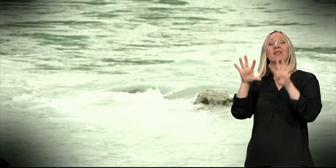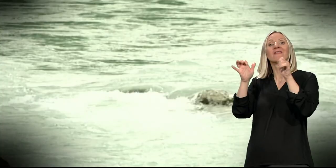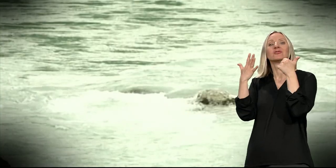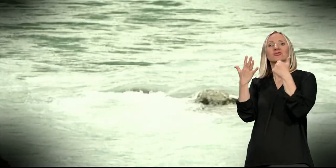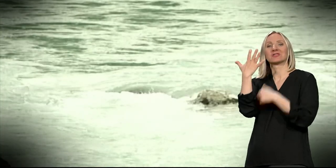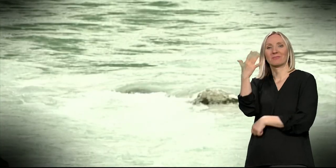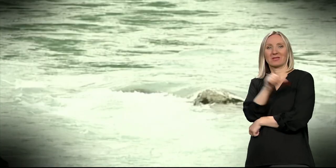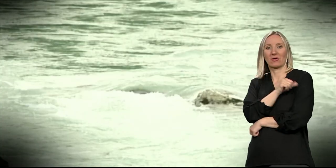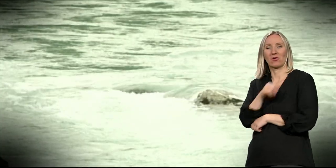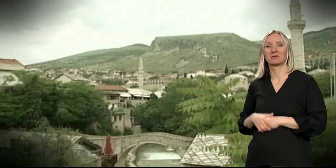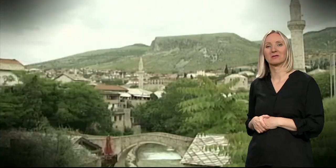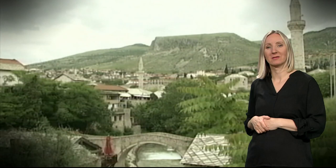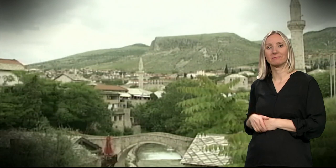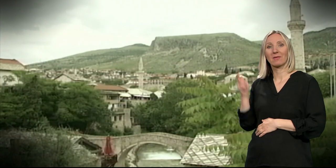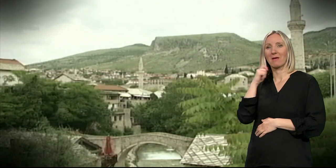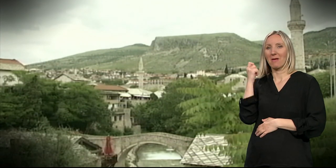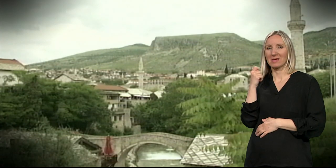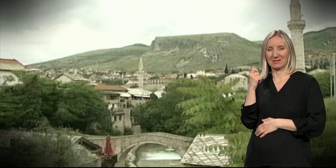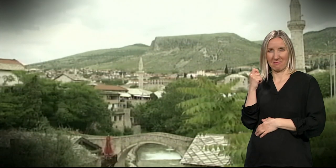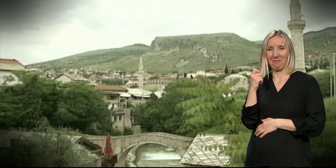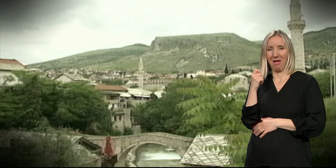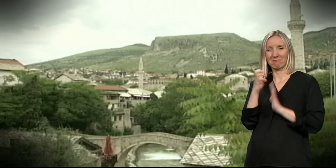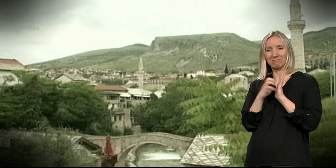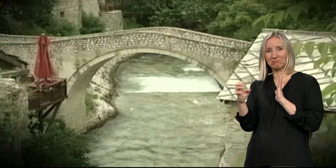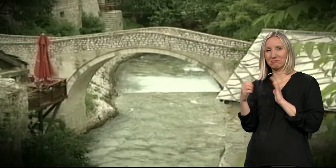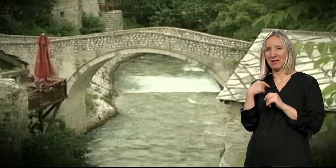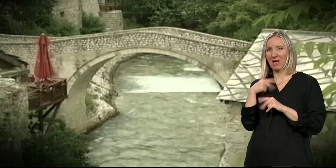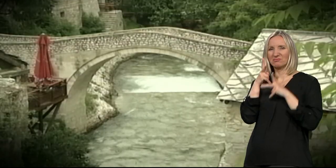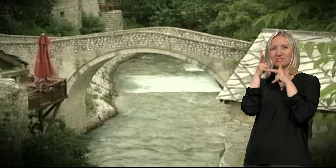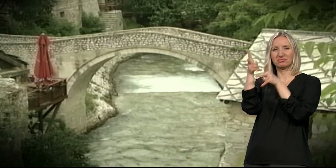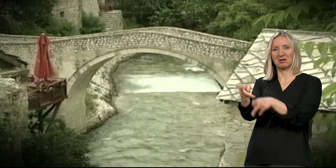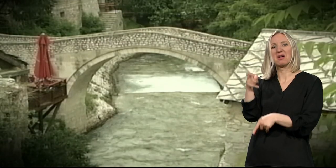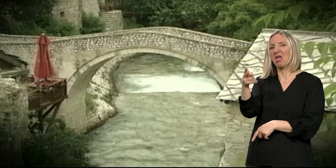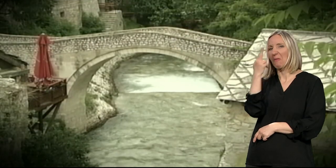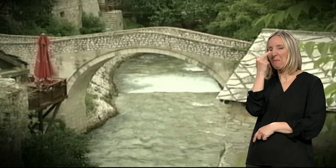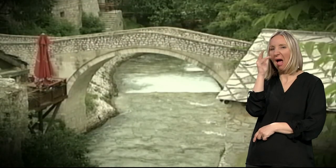godine. Govorio sam joj, ti si derište, ti si balavica, sve sam joj govorio.